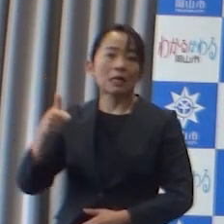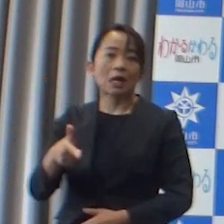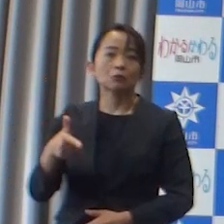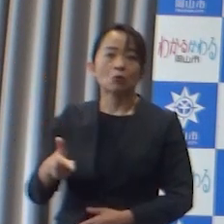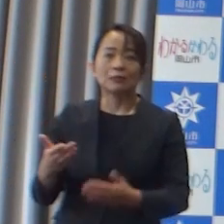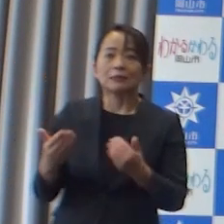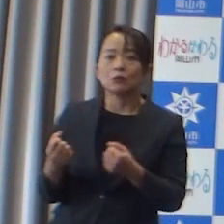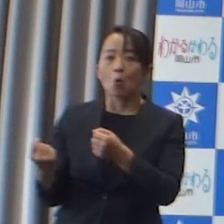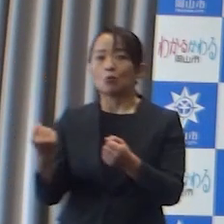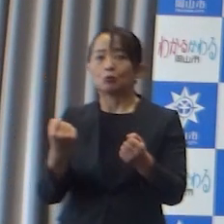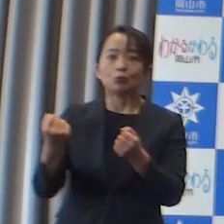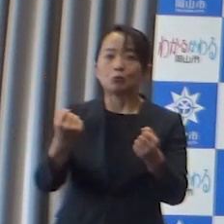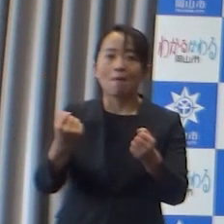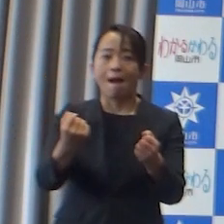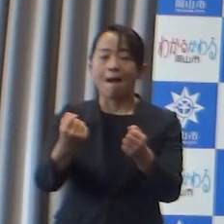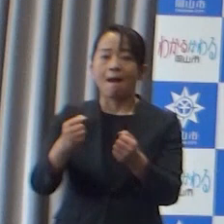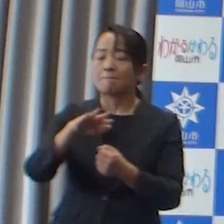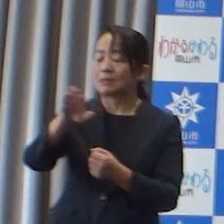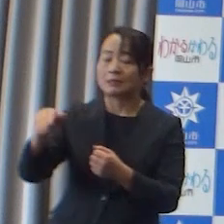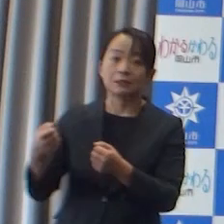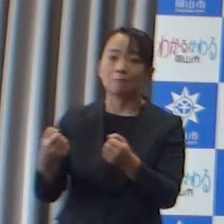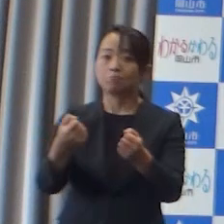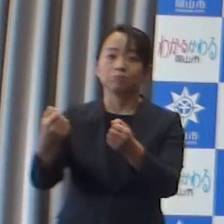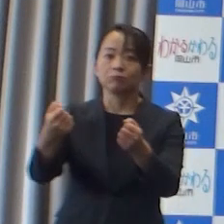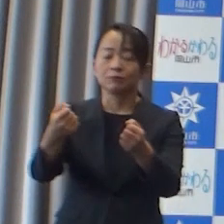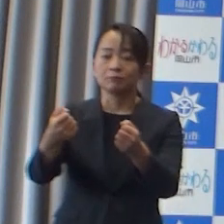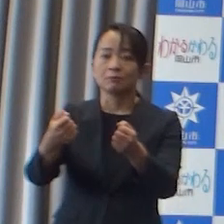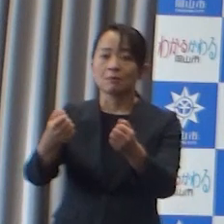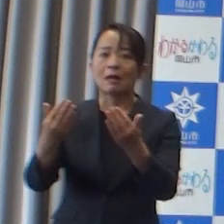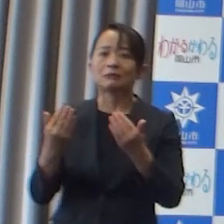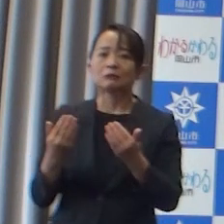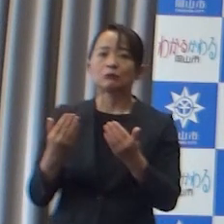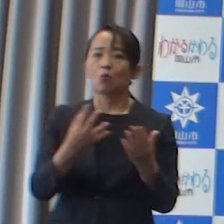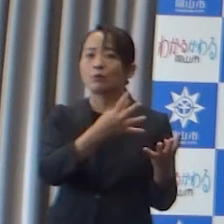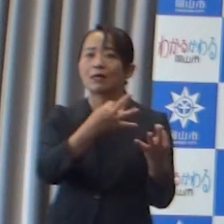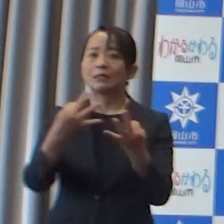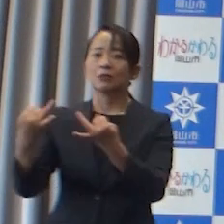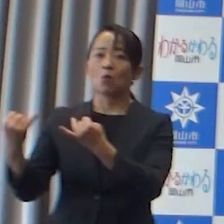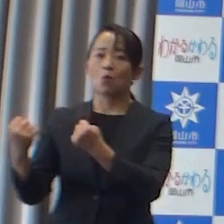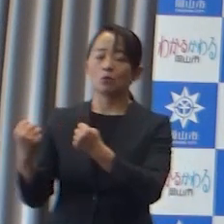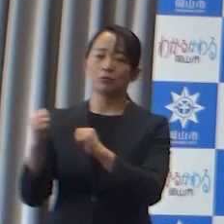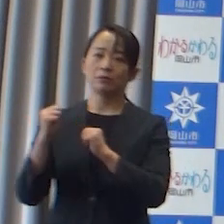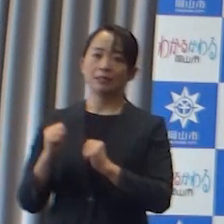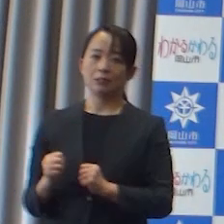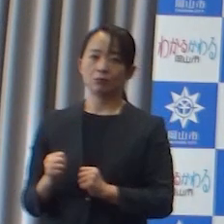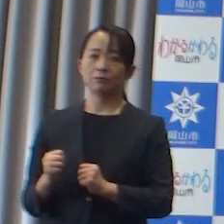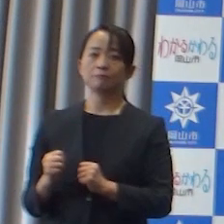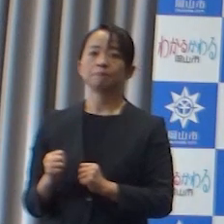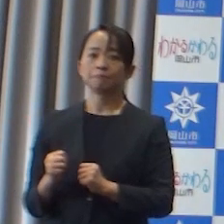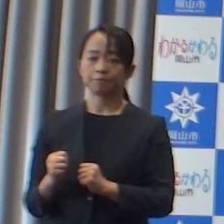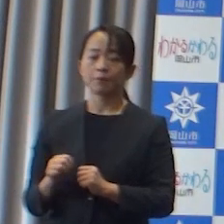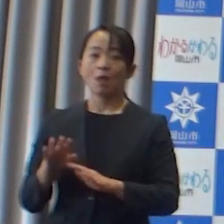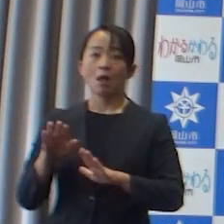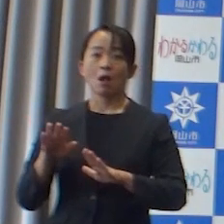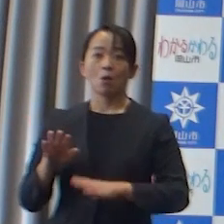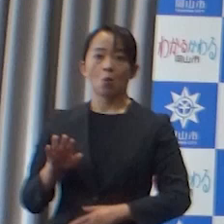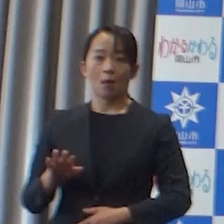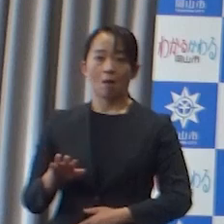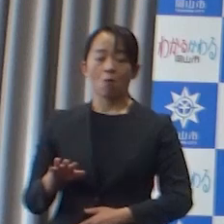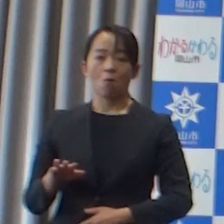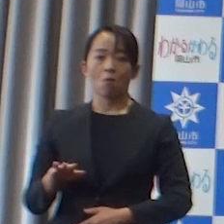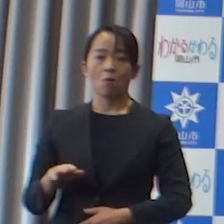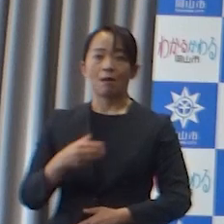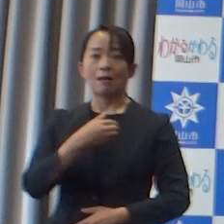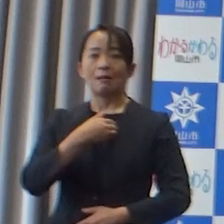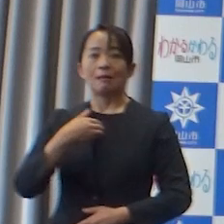となかなかその通勤にもできないような方も多くおられることは事実であります。できるだけそういった